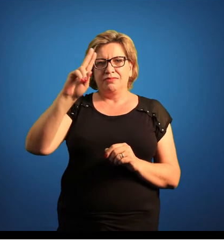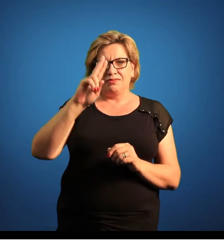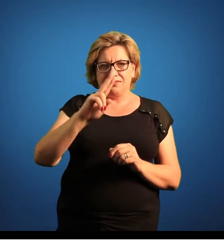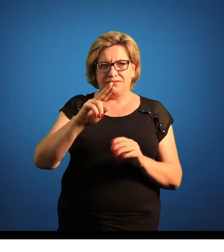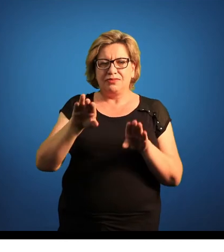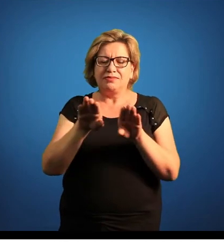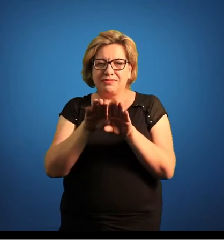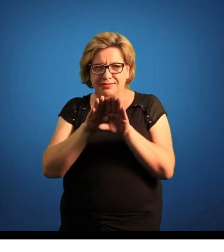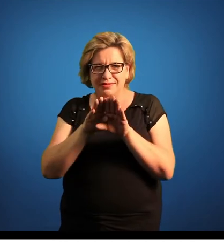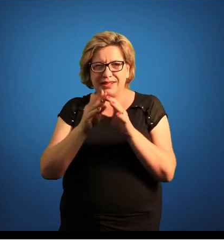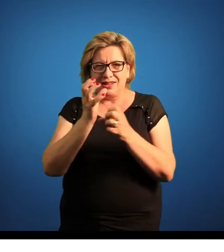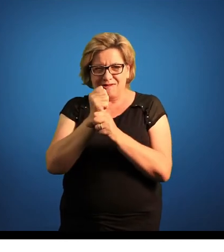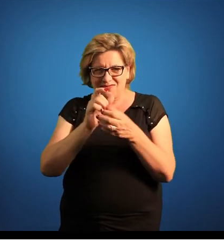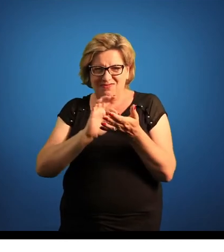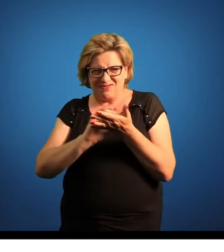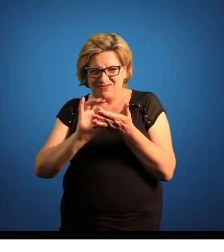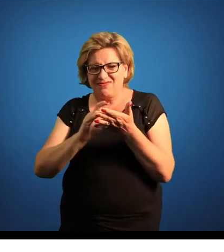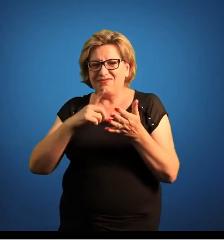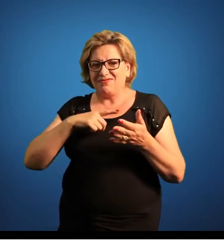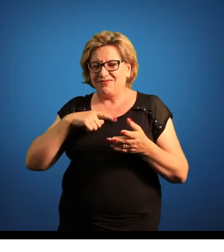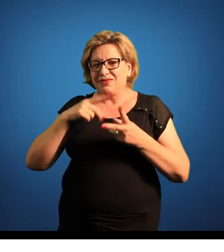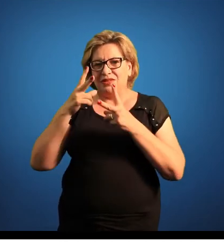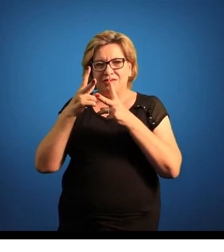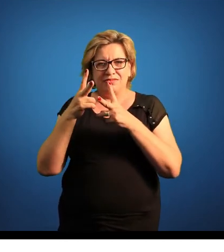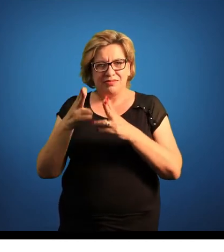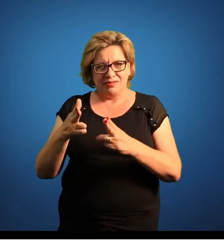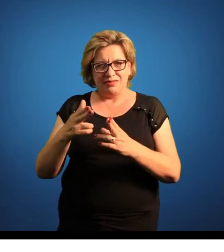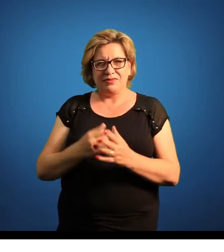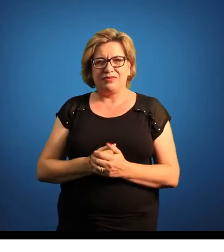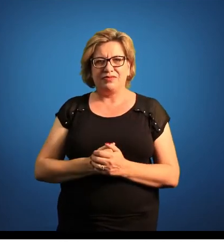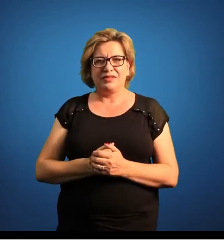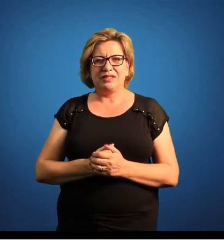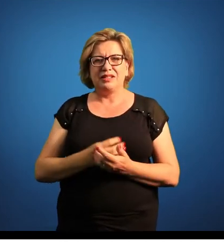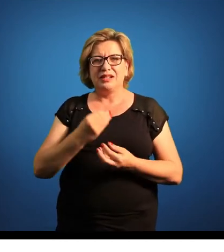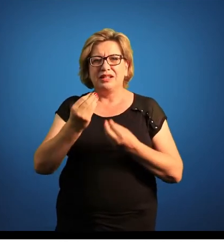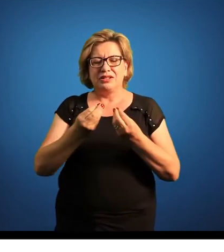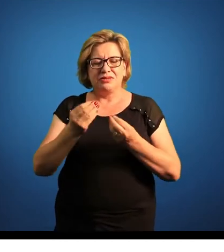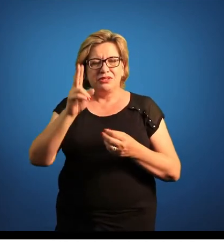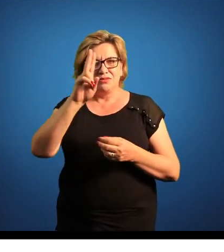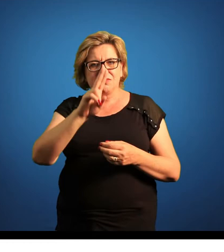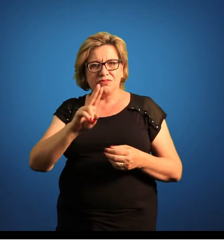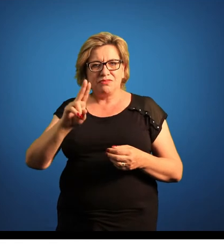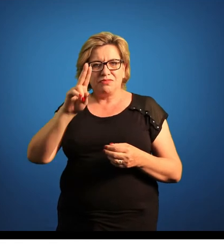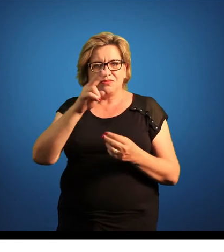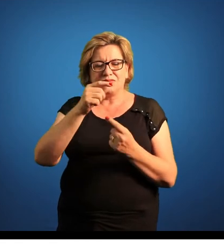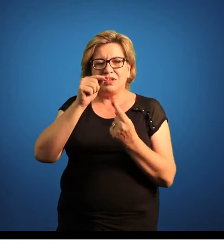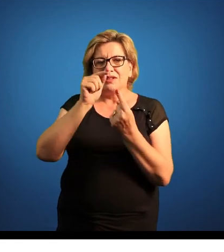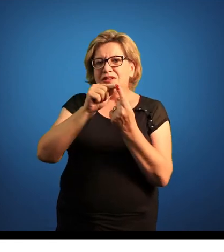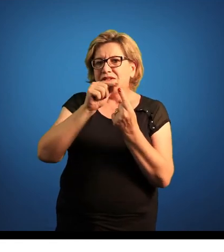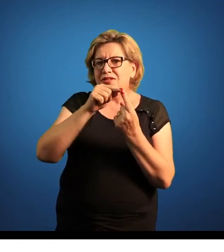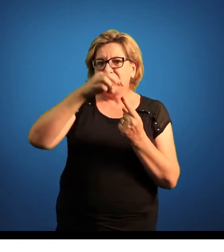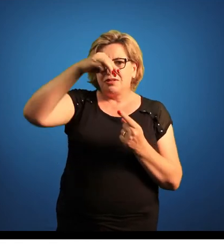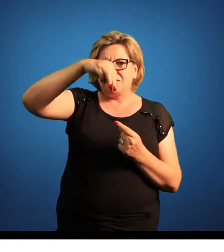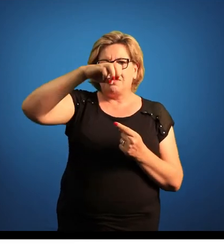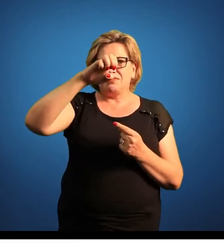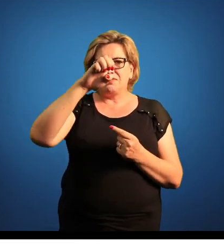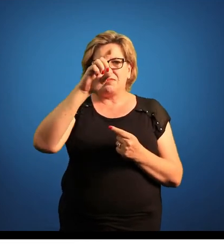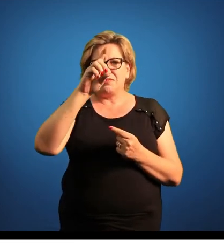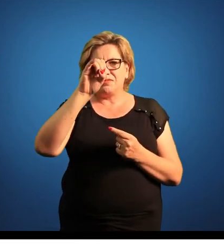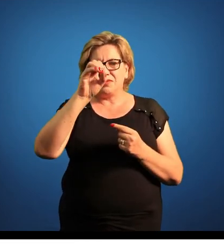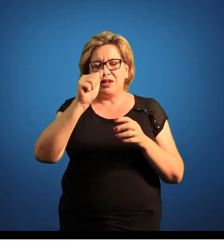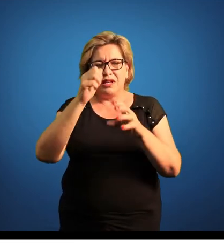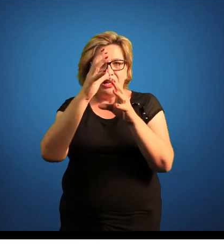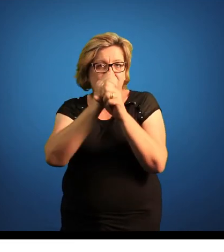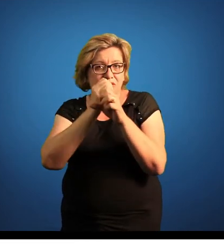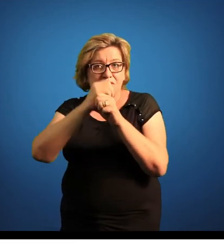nas calculadoras científicas aí. Como a gente precisa só da média aqui, média nada mais é do que a